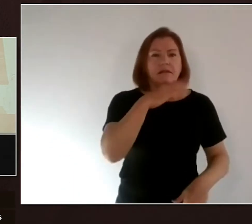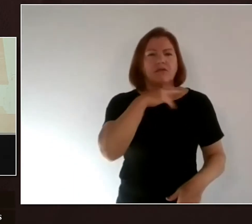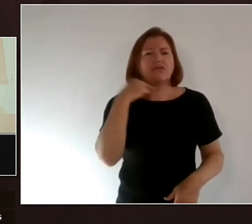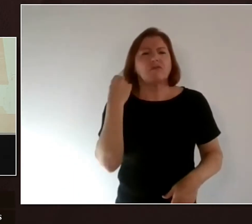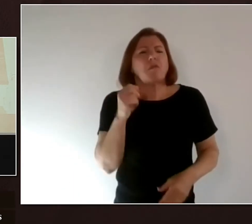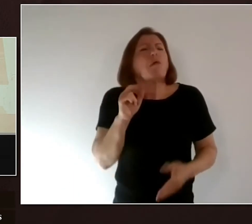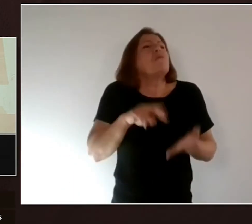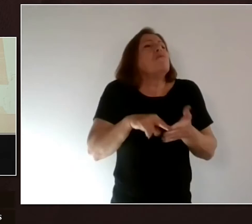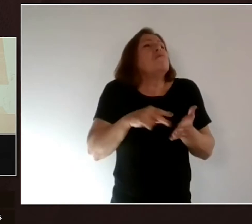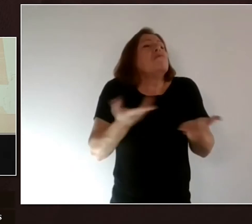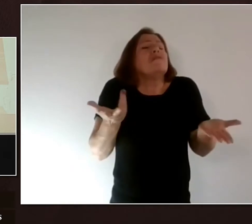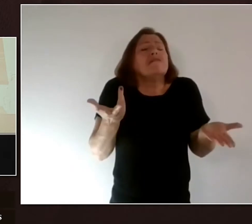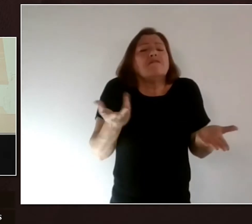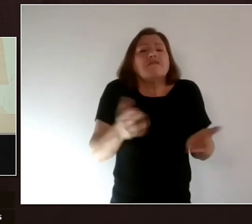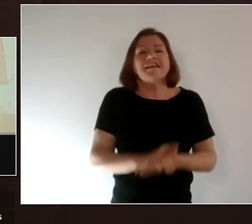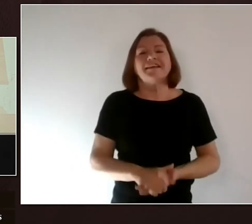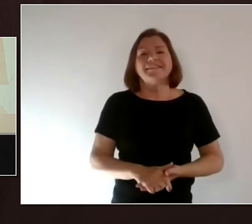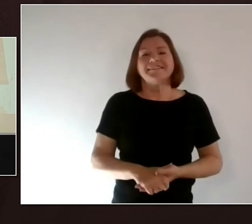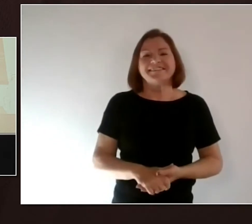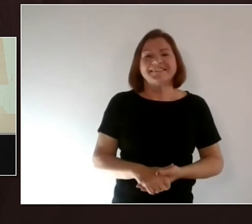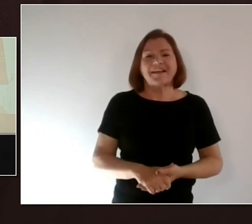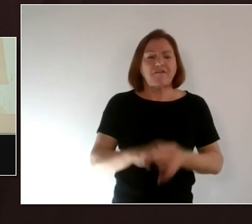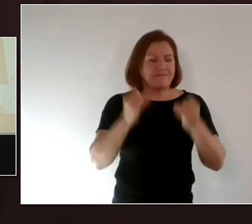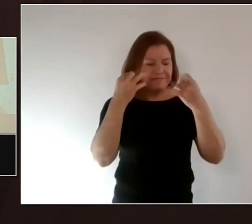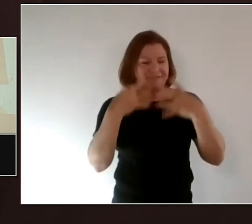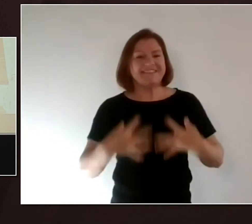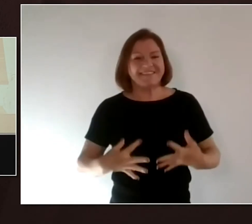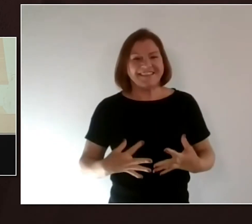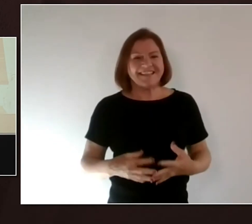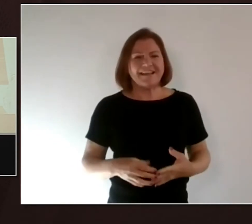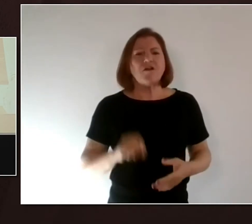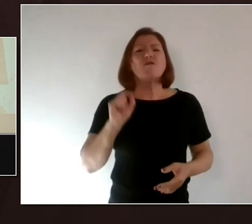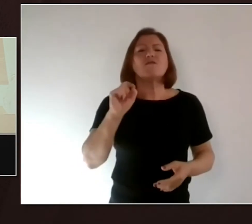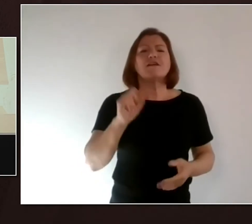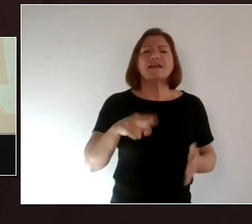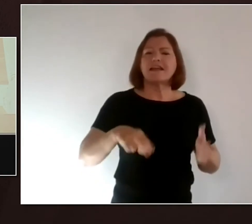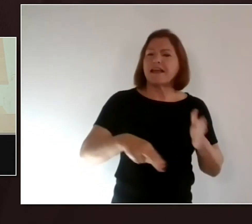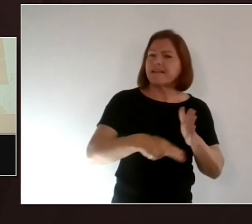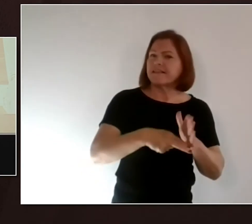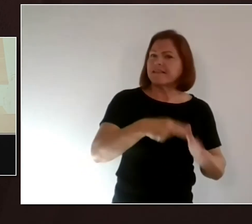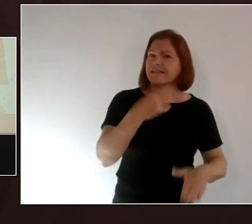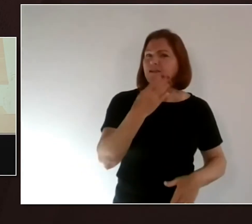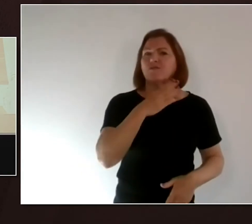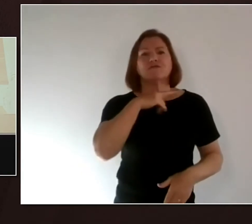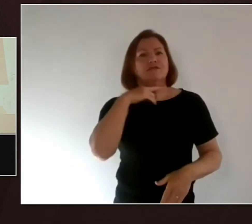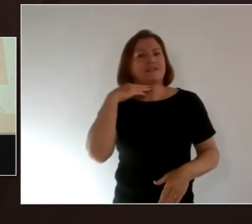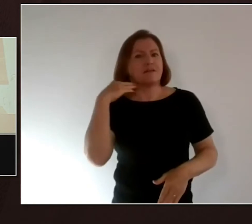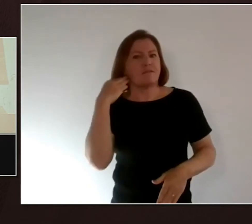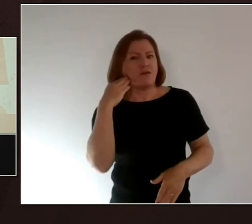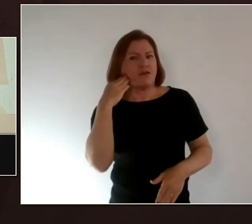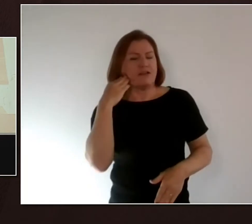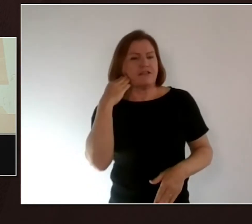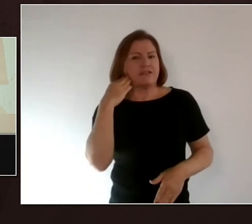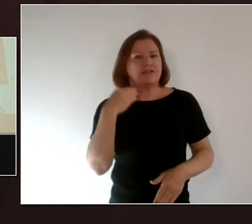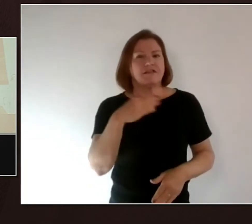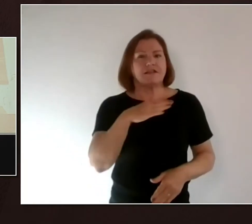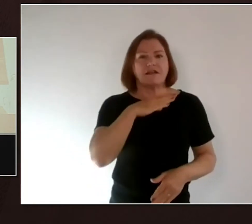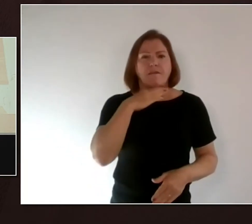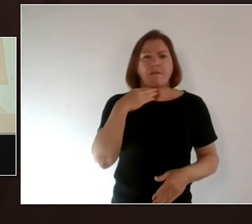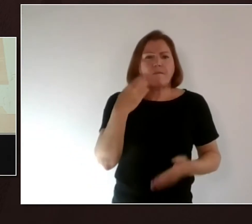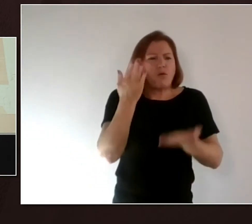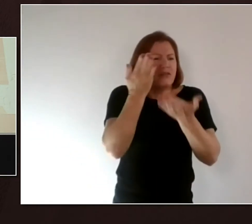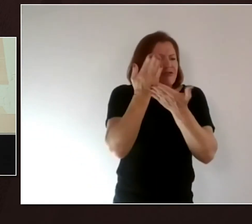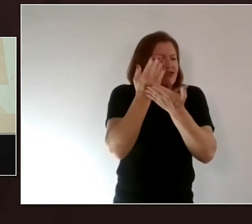nem o que é isso, né? Então vou explicar. O que é a segunda morte? Irmãos, a segunda morte é uma morte